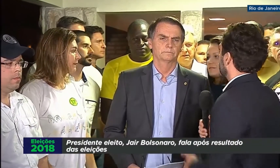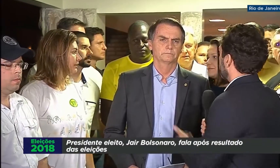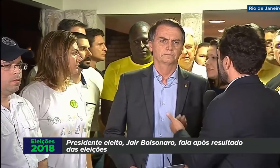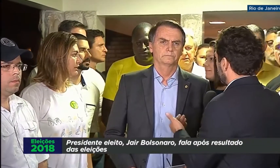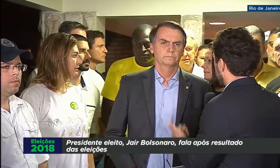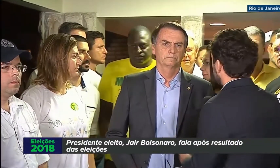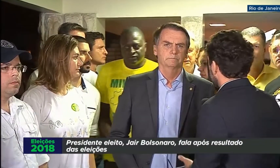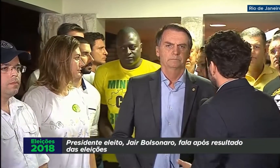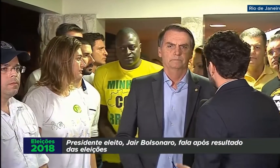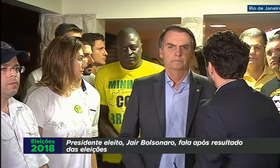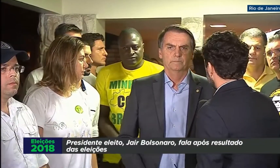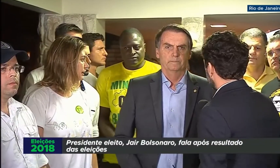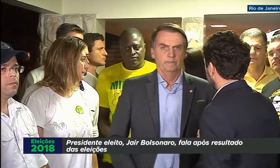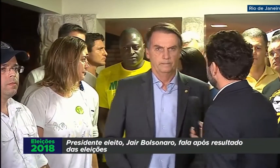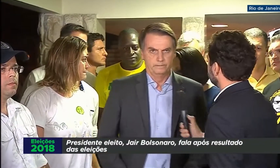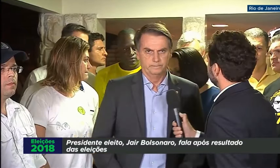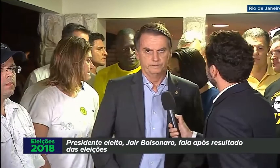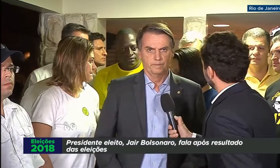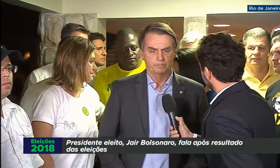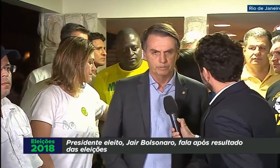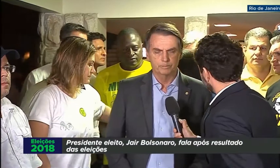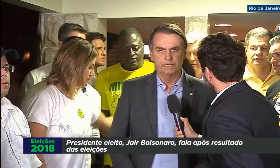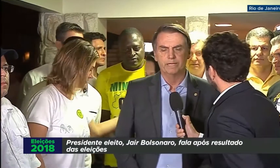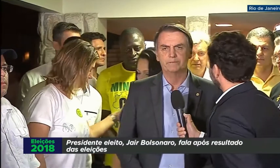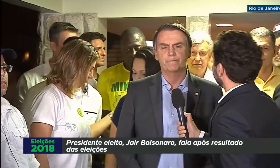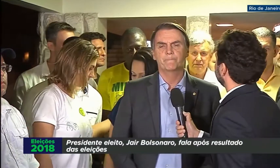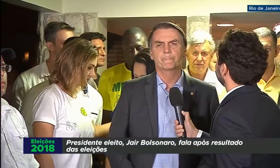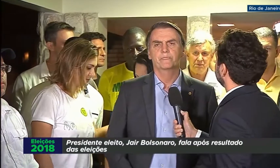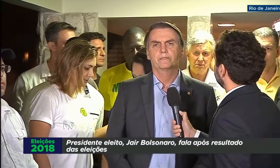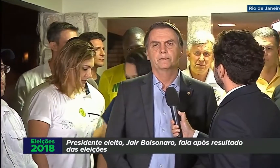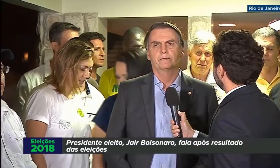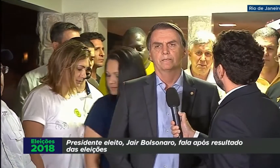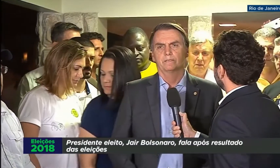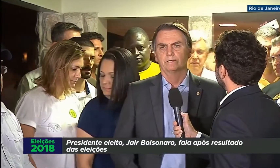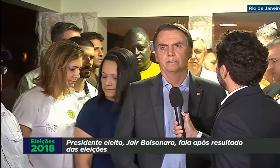televisão. Parabéns pela votação. Muito obrigado.